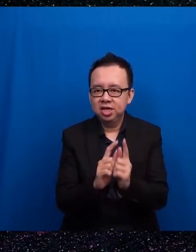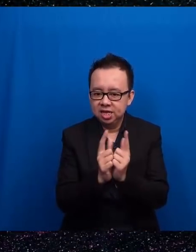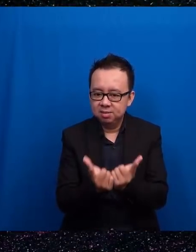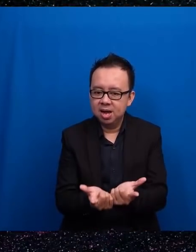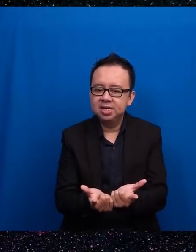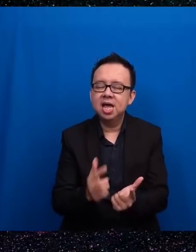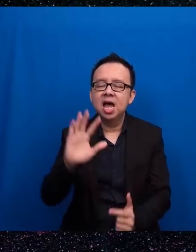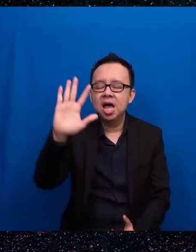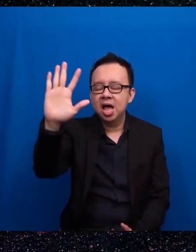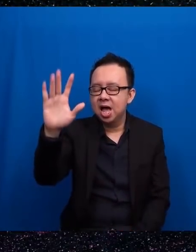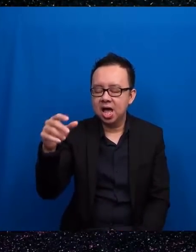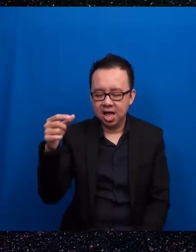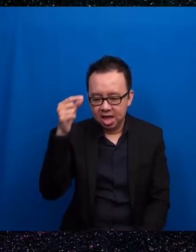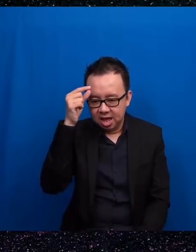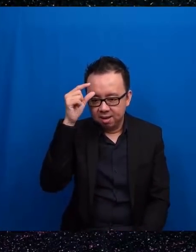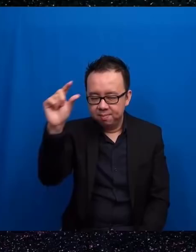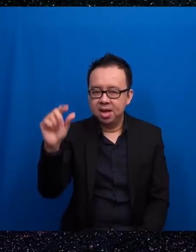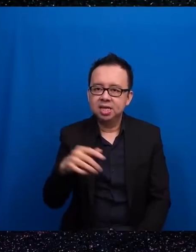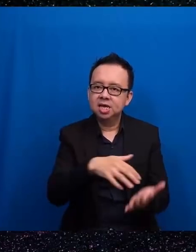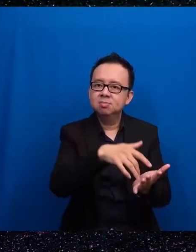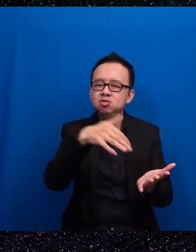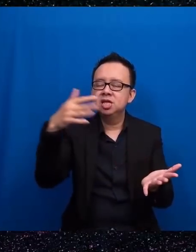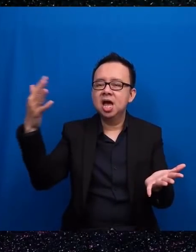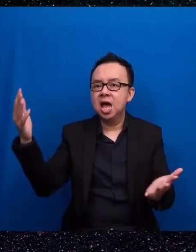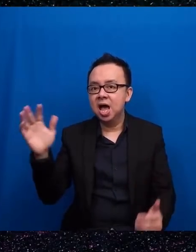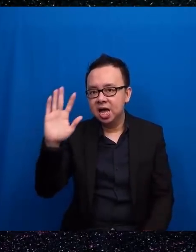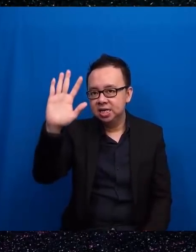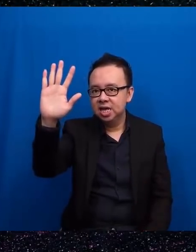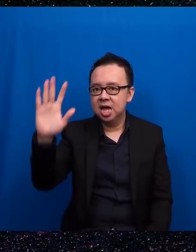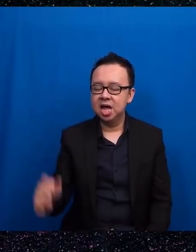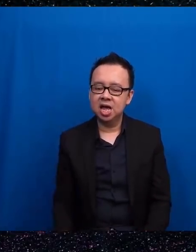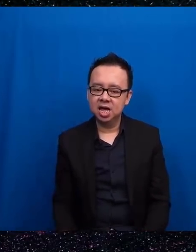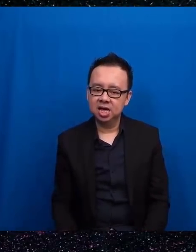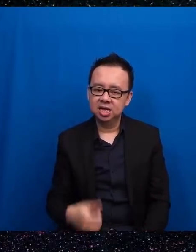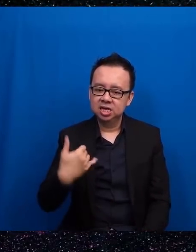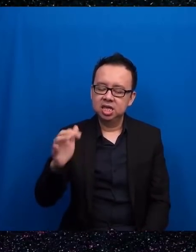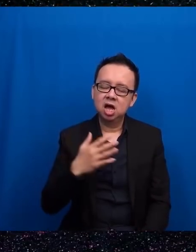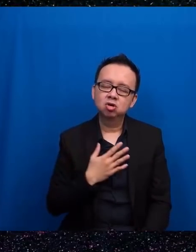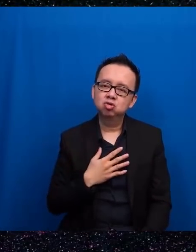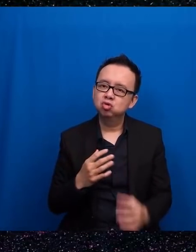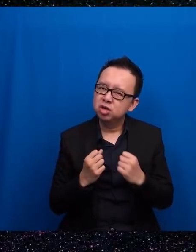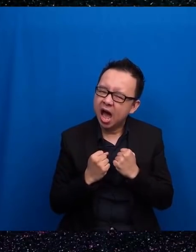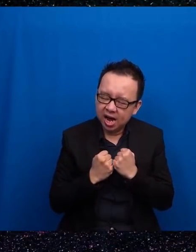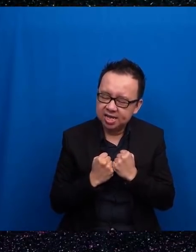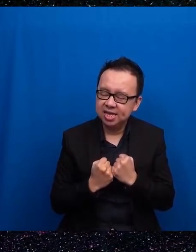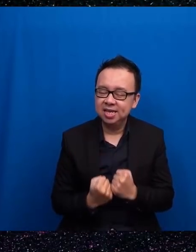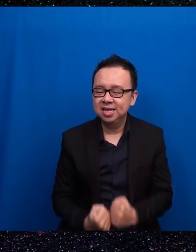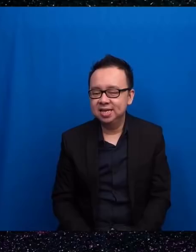seluruh firman-Nya bagi kemuliaan-Nya. Yang ku